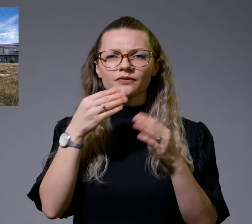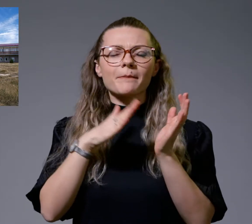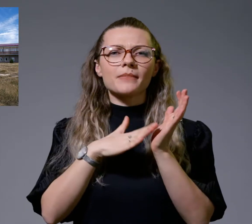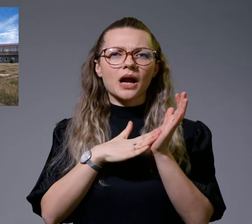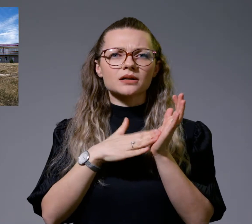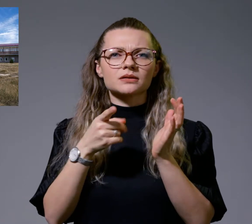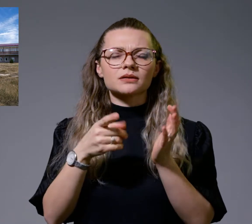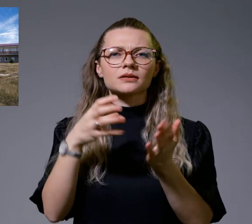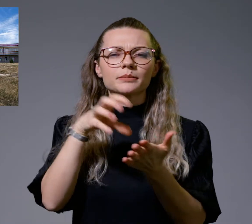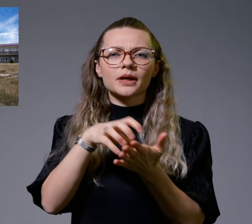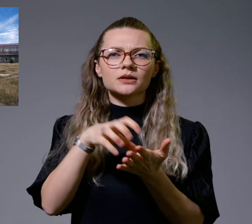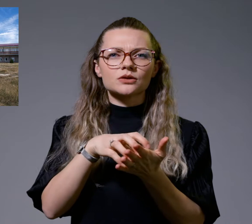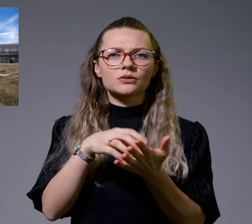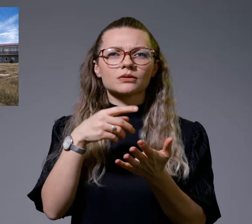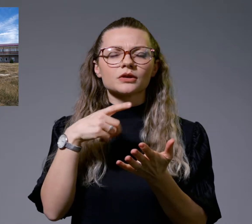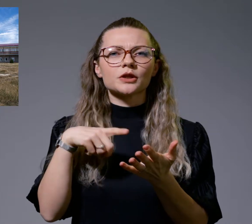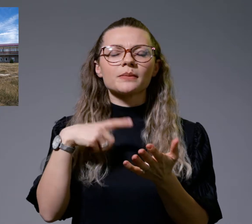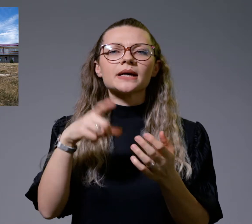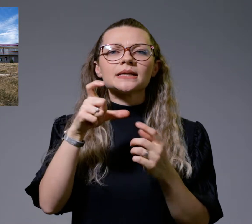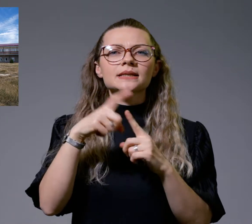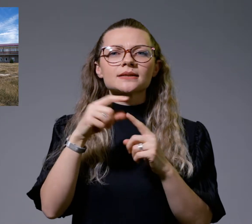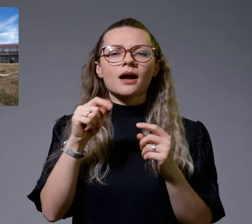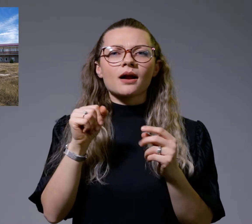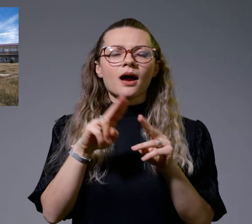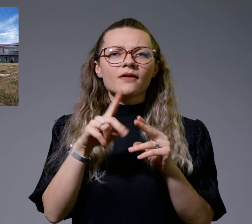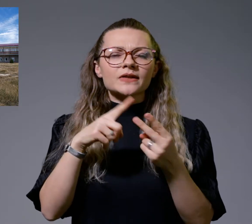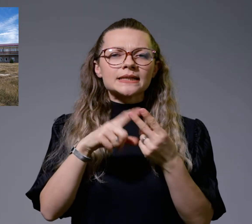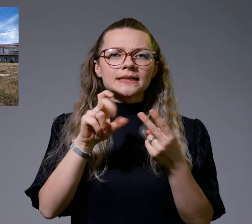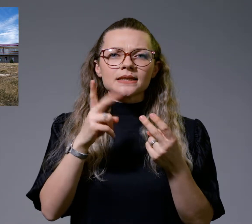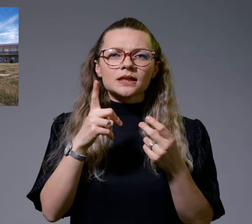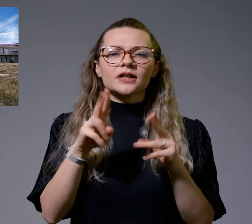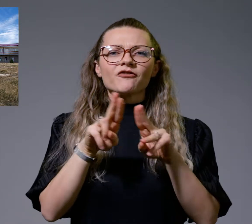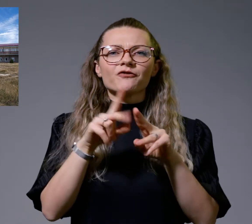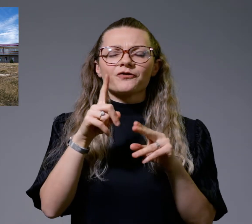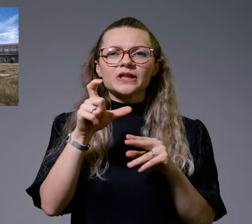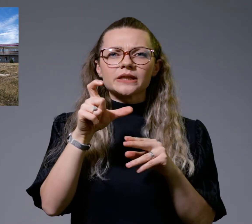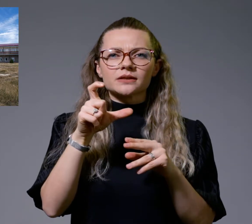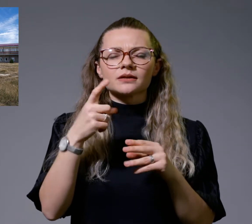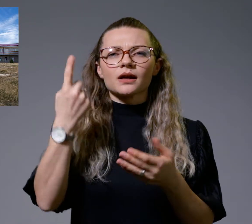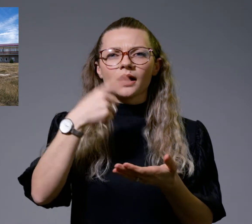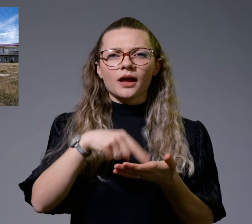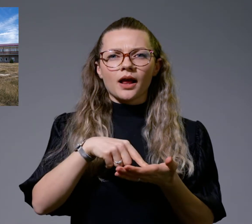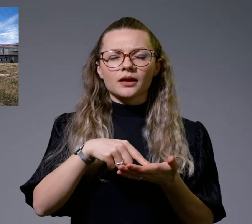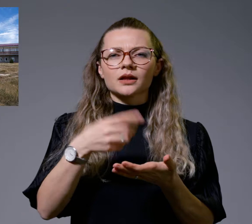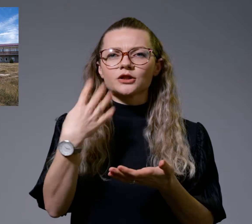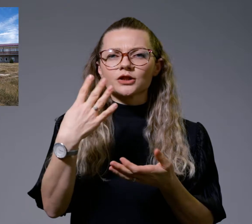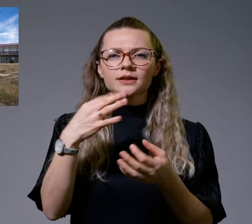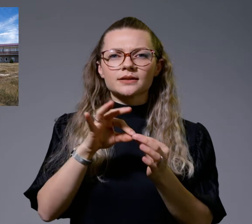местноста наречена Старавински вис, на 1040 метри надморска висина,